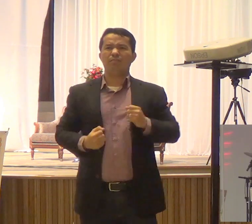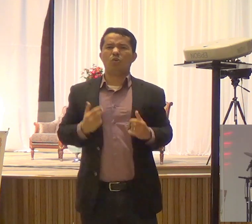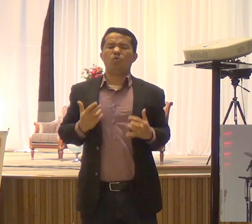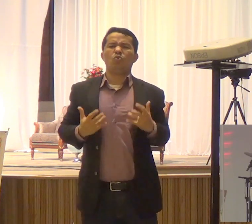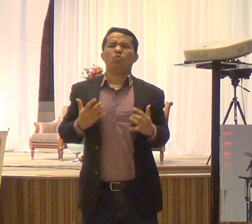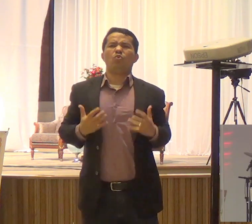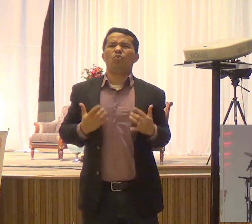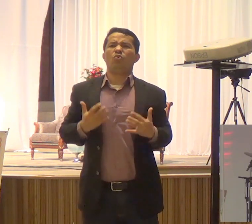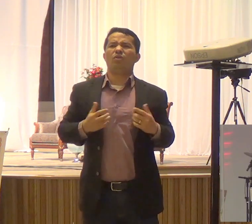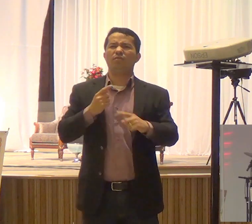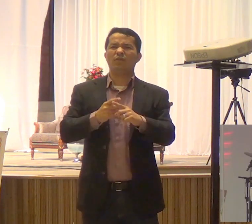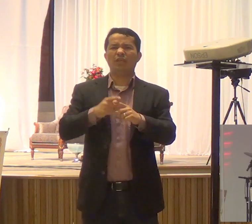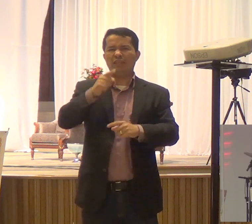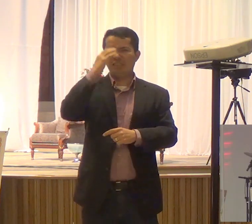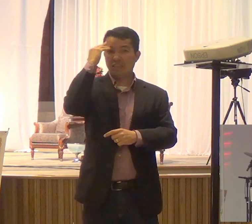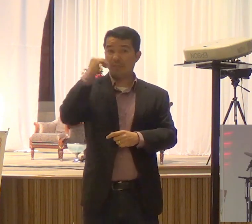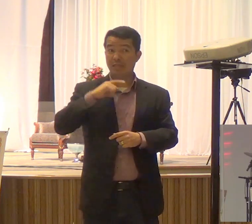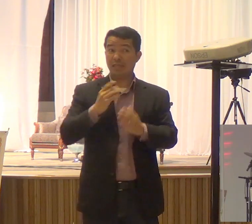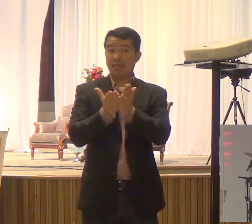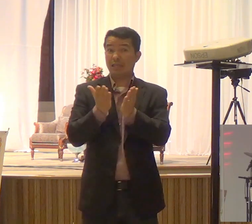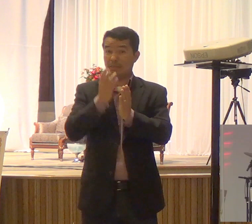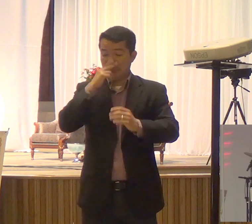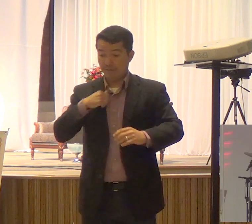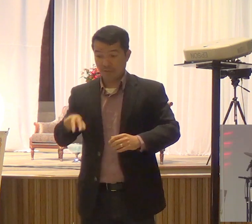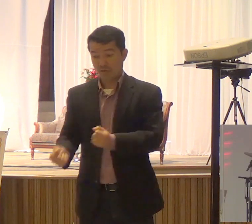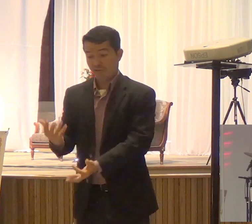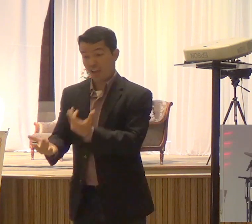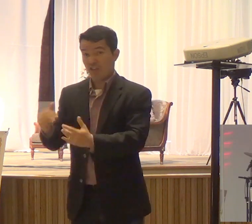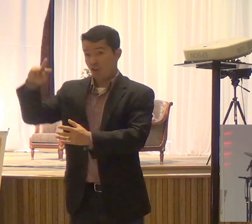passa dando um voo rasante pelo inferno.